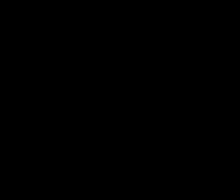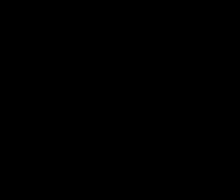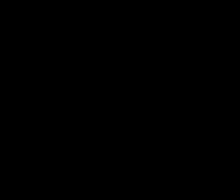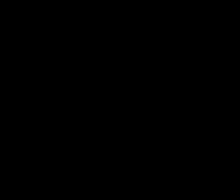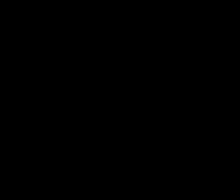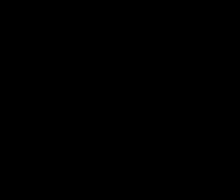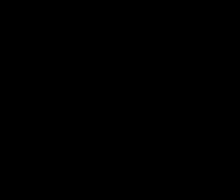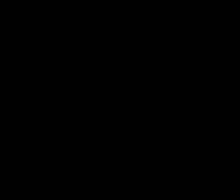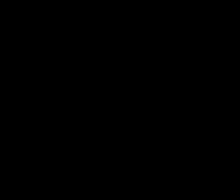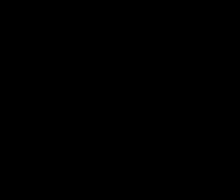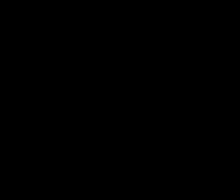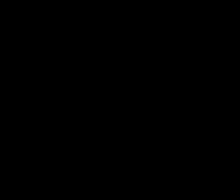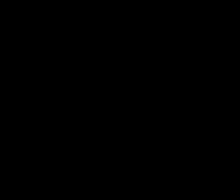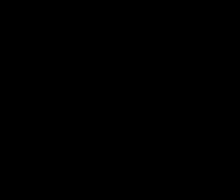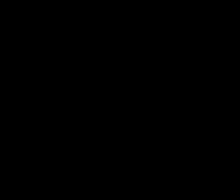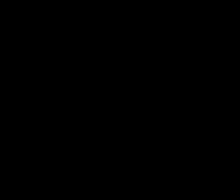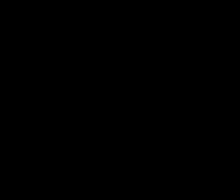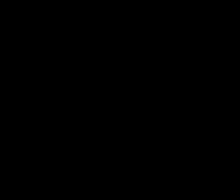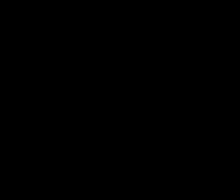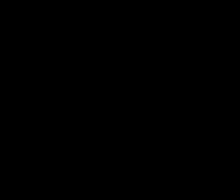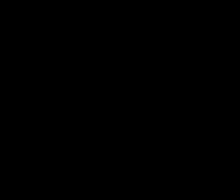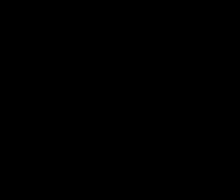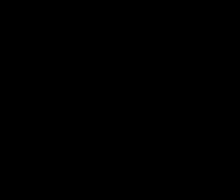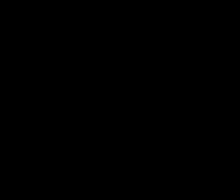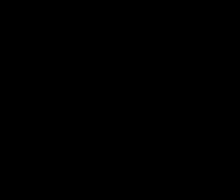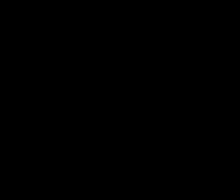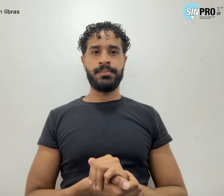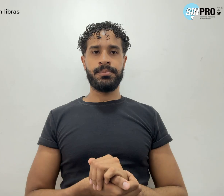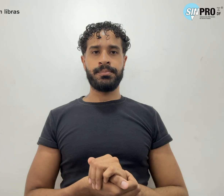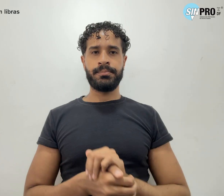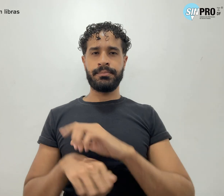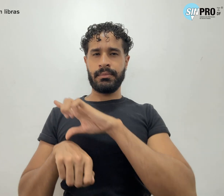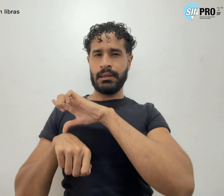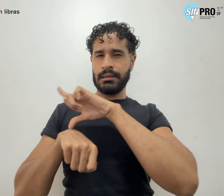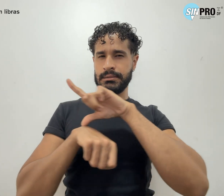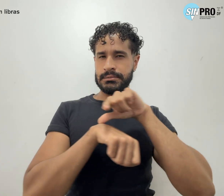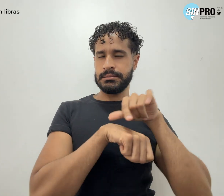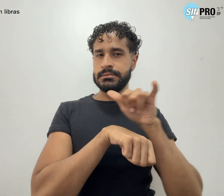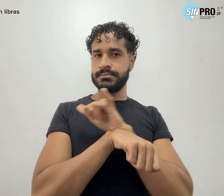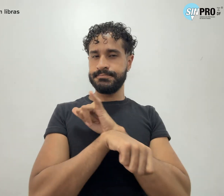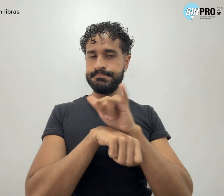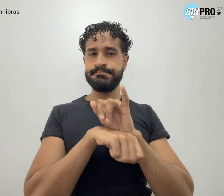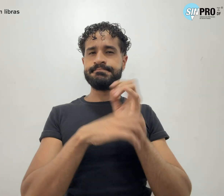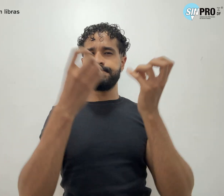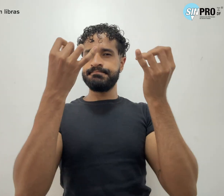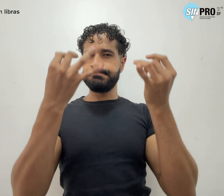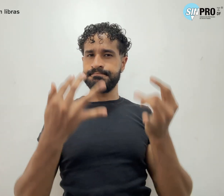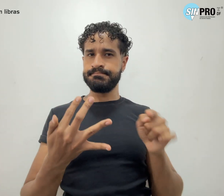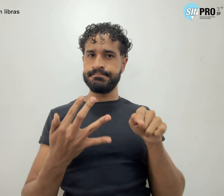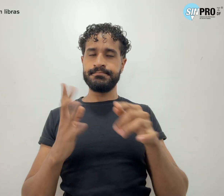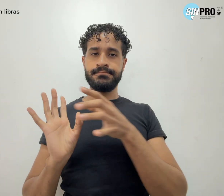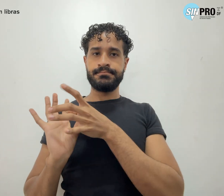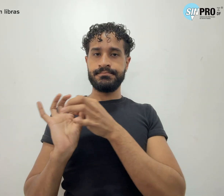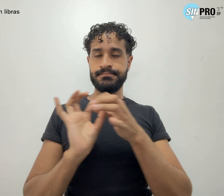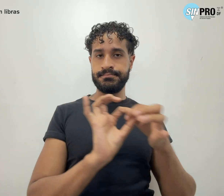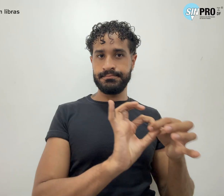Atraso estratégico. A explicação para este cenário, segundo o presidente